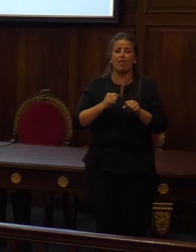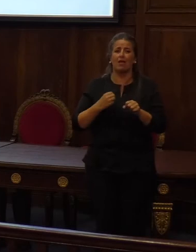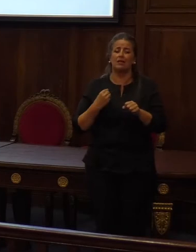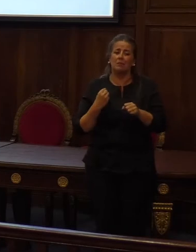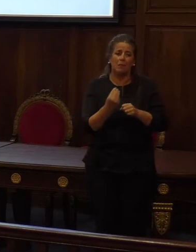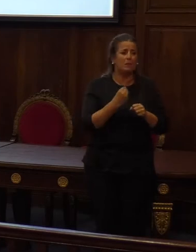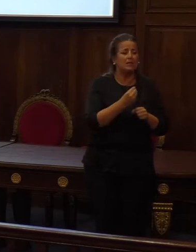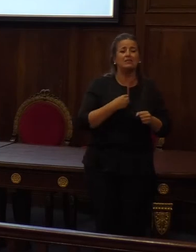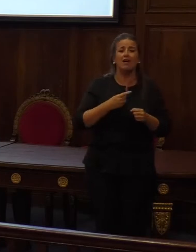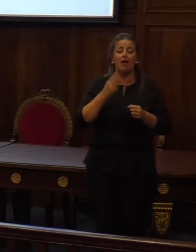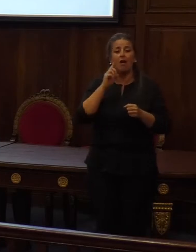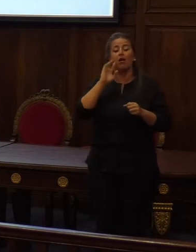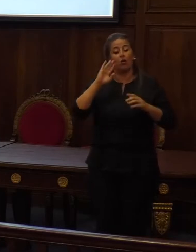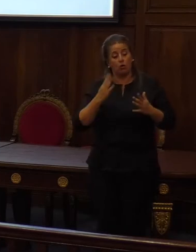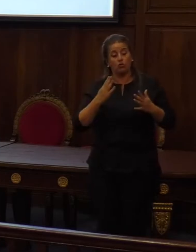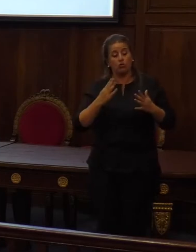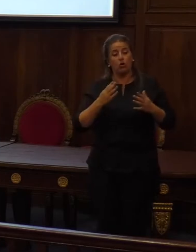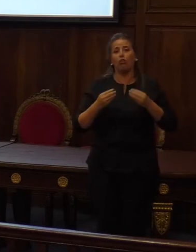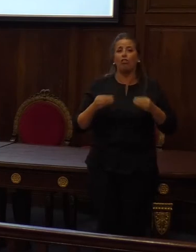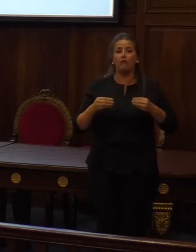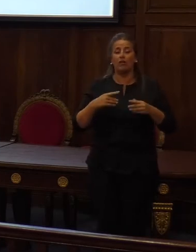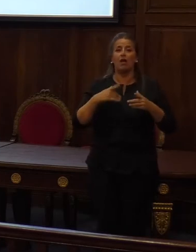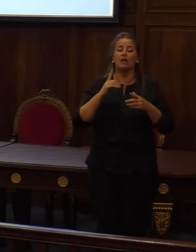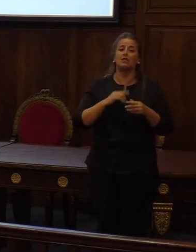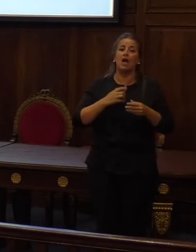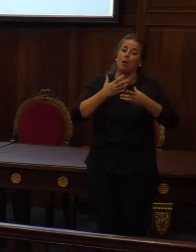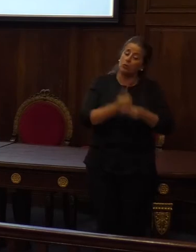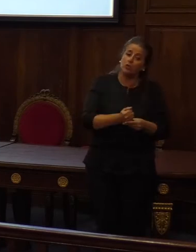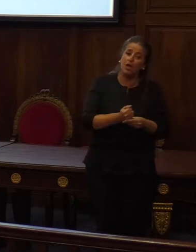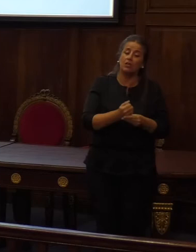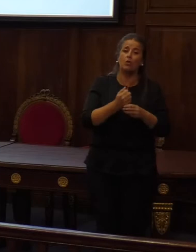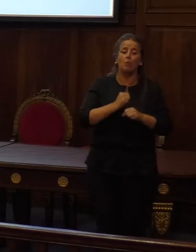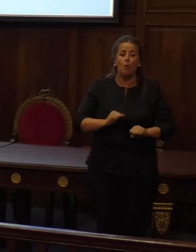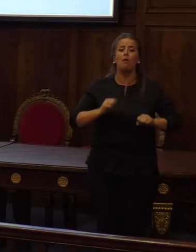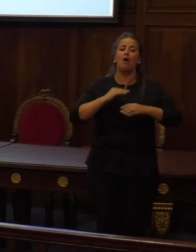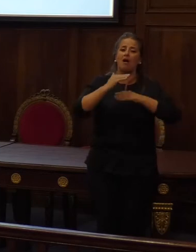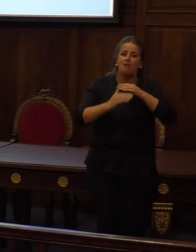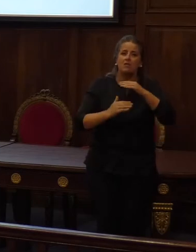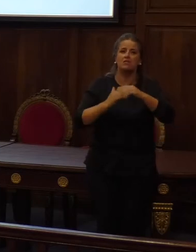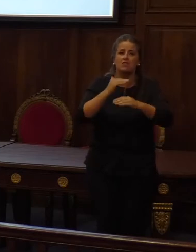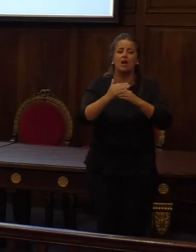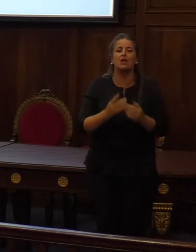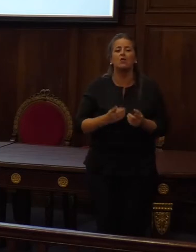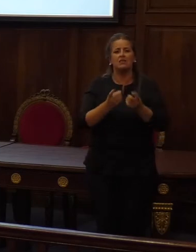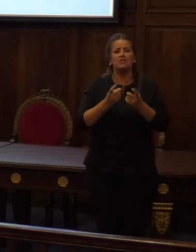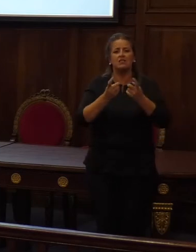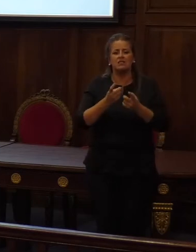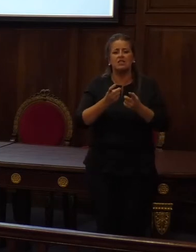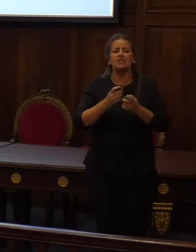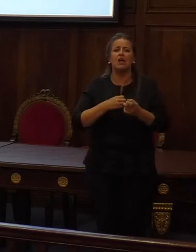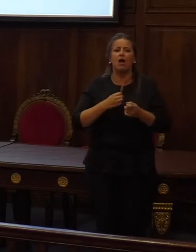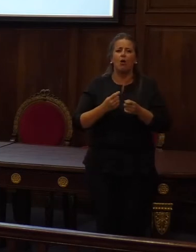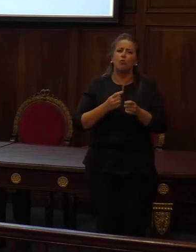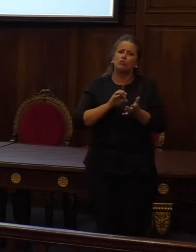reconociendo nuestras debilidades, apoyarnos en ellas para ir avanzando en lo que es una necesaria construcción de un servicio